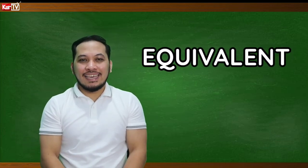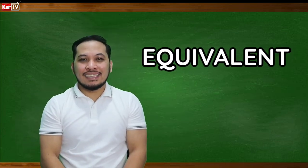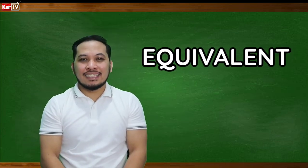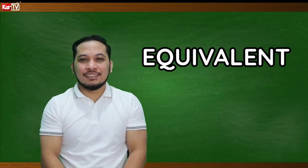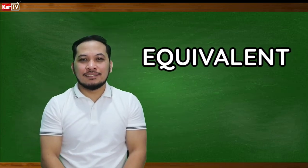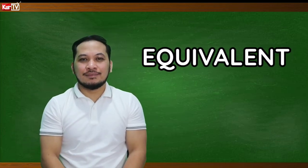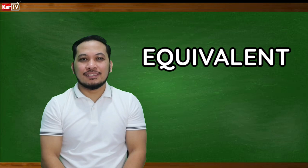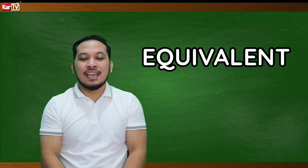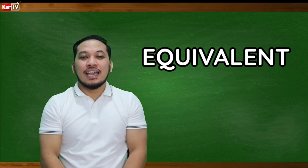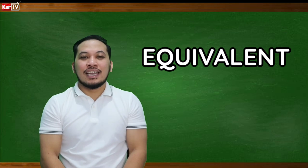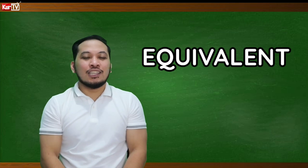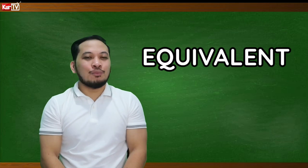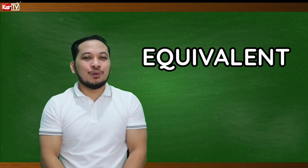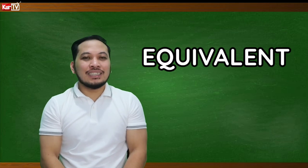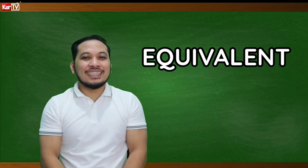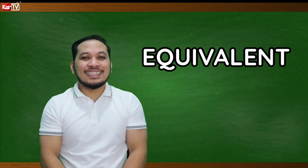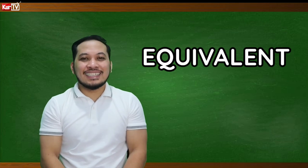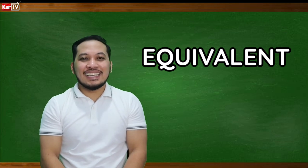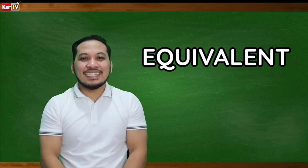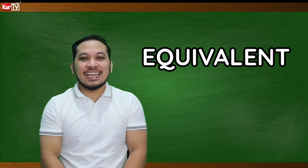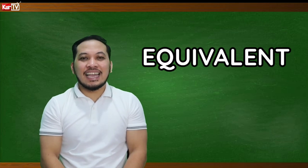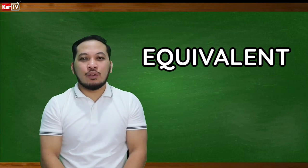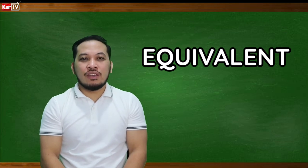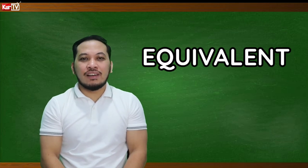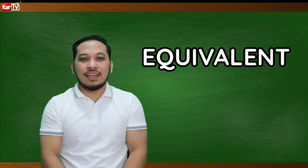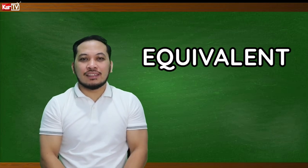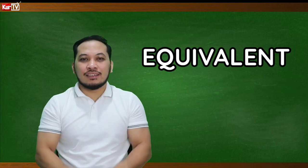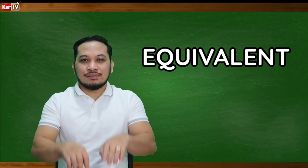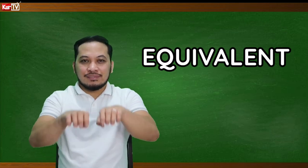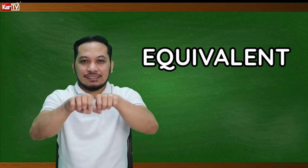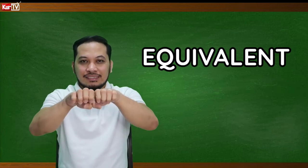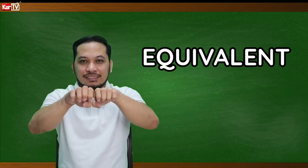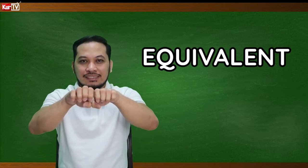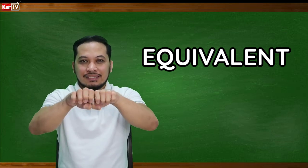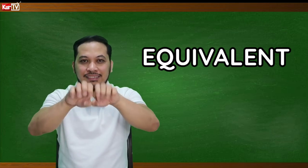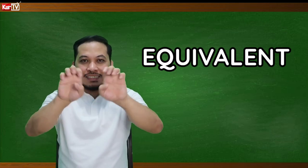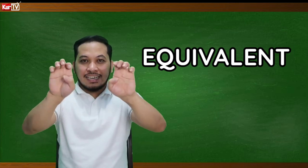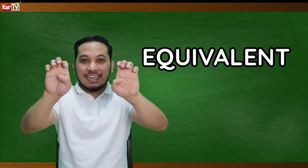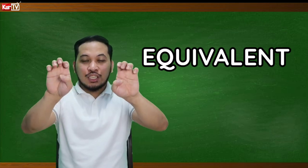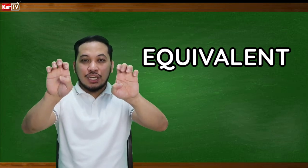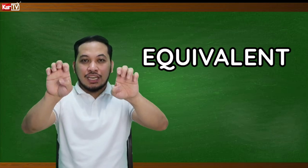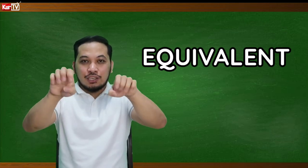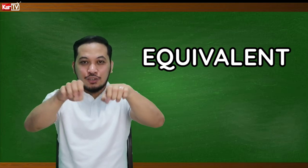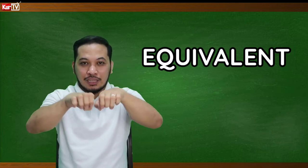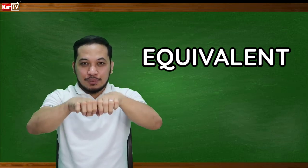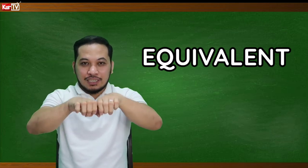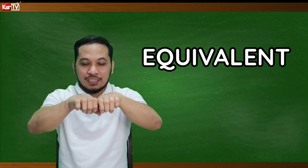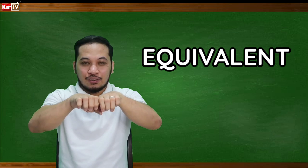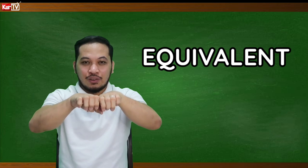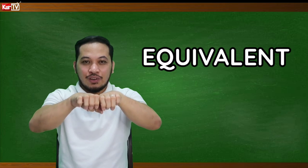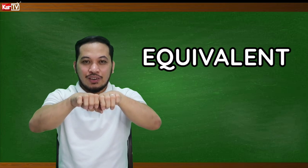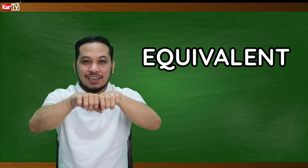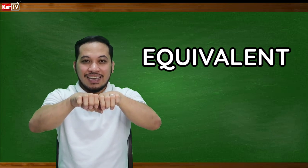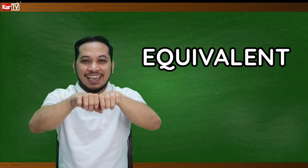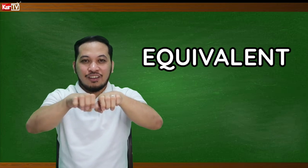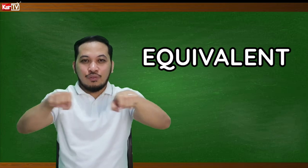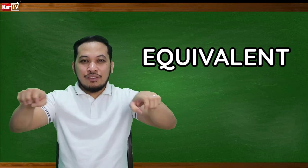Equivalent. Ganito po natin isasenyas ang equivalent. Naka-letter E kayo, tapos ganito.